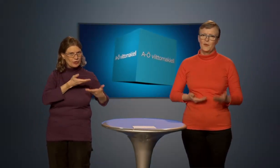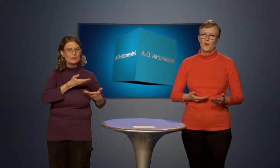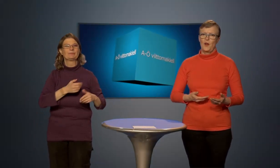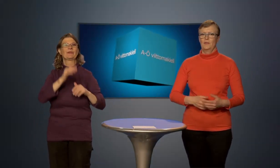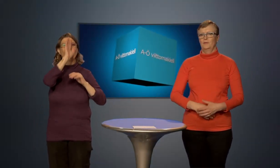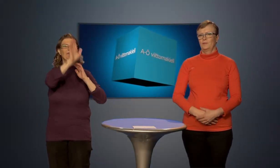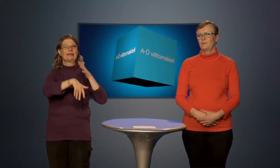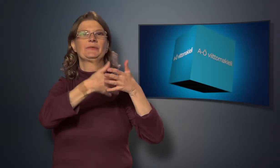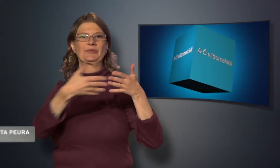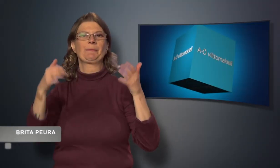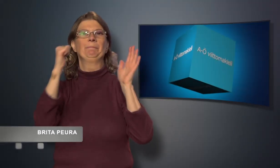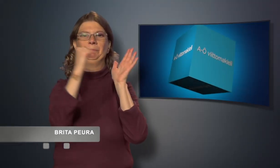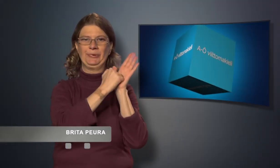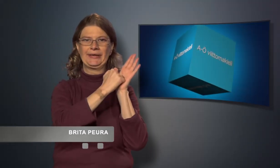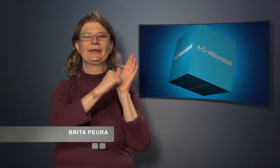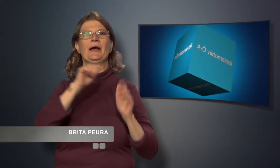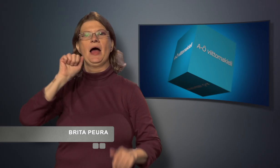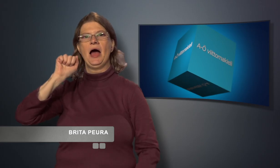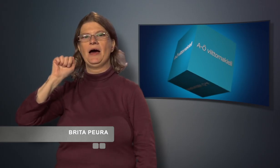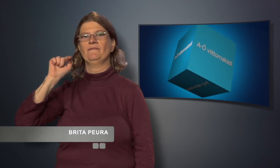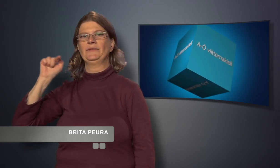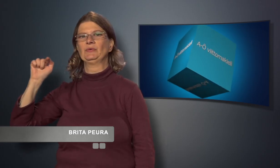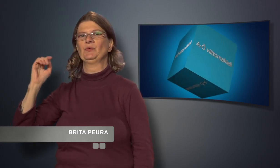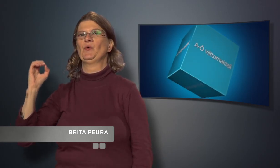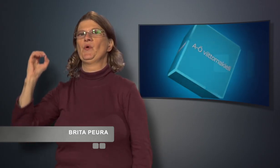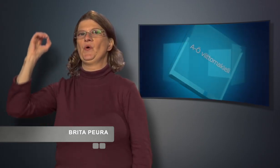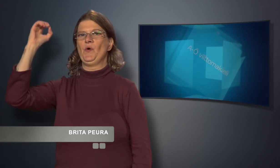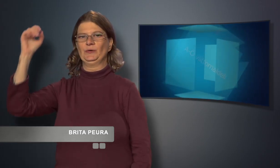Tervetuloa. Opettelemme viittomia A:sta Ö:hön.